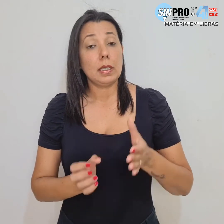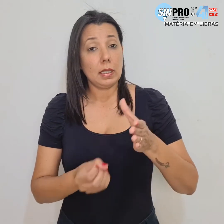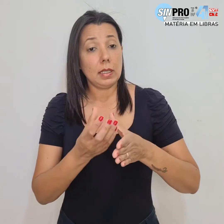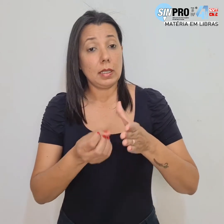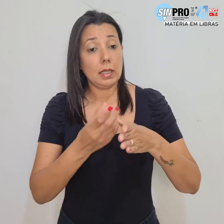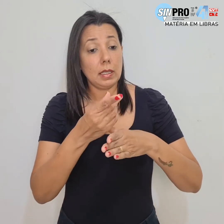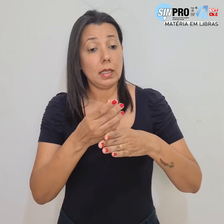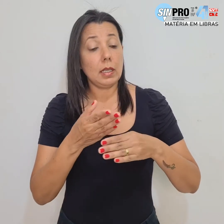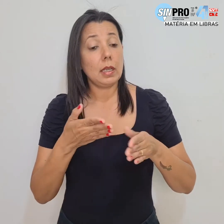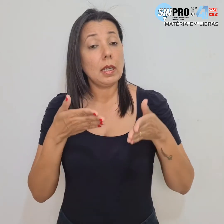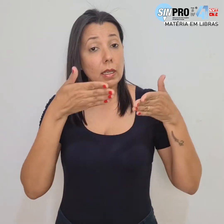permanência